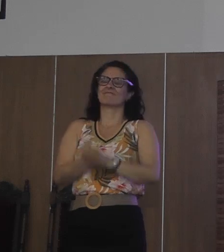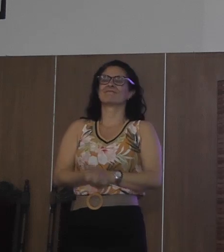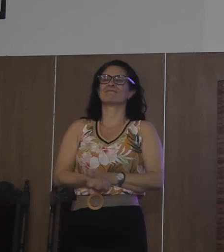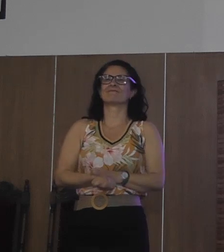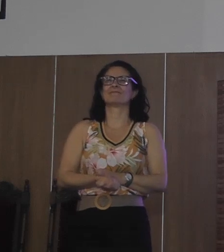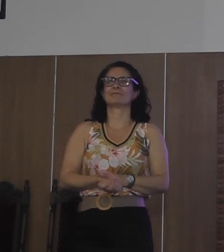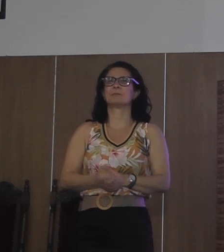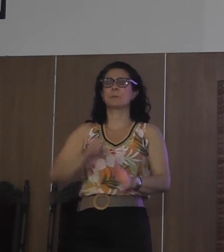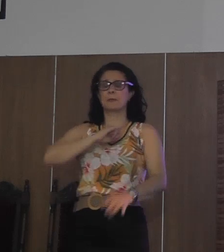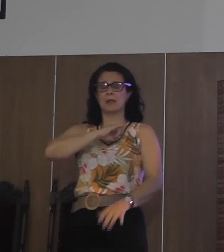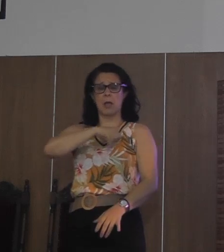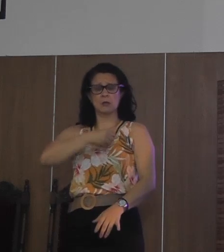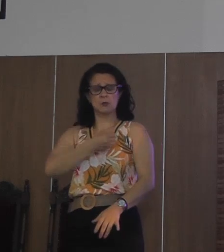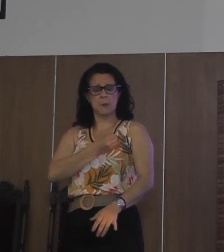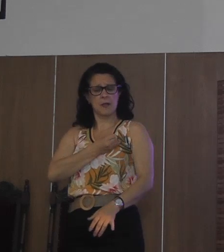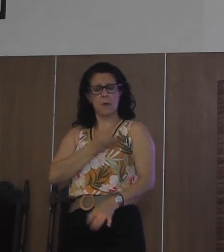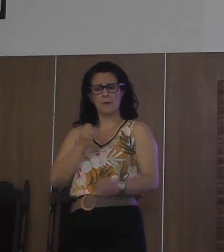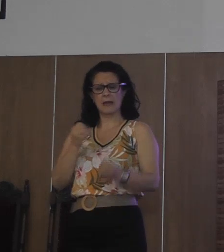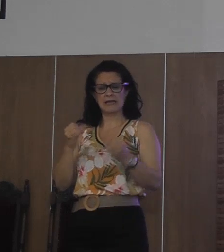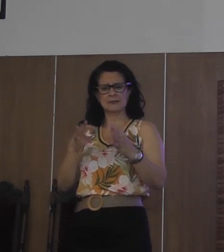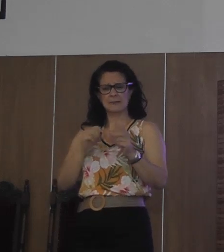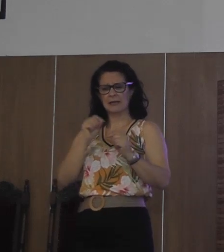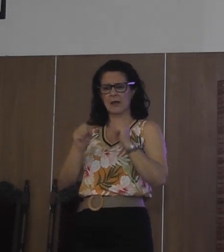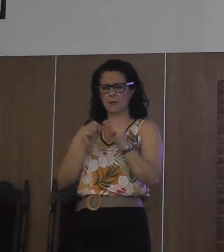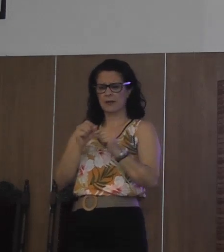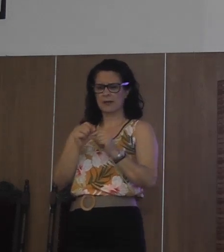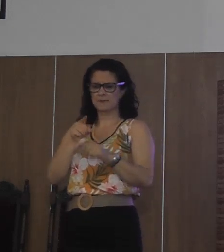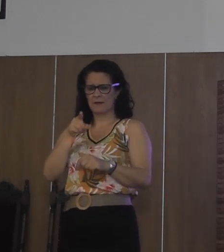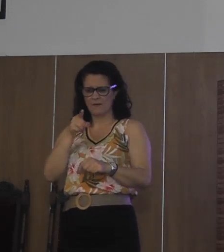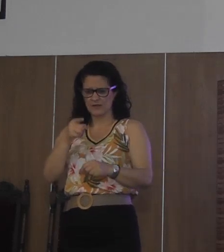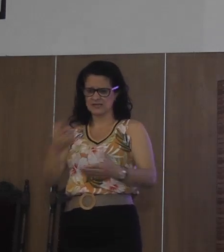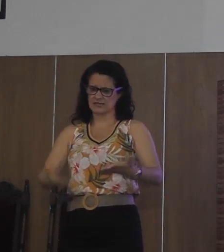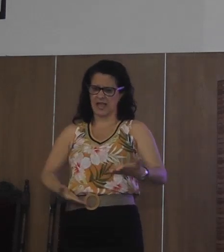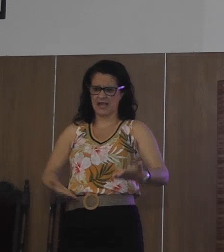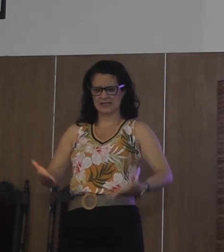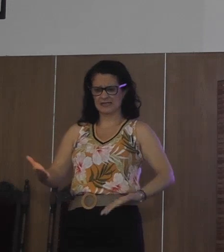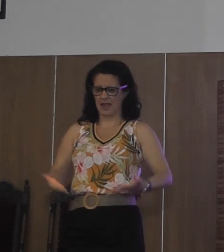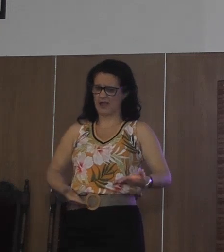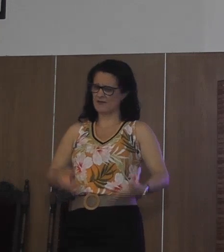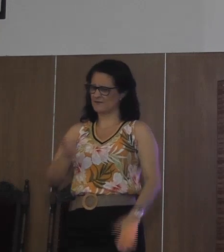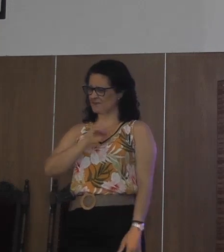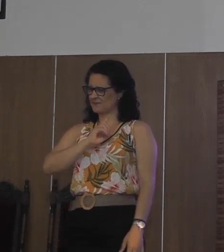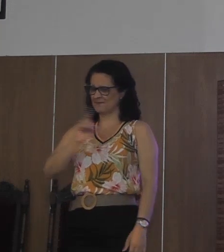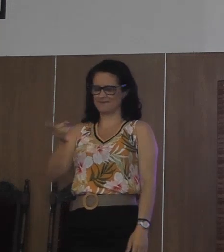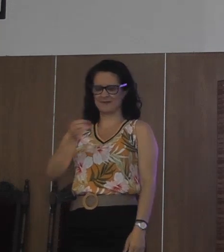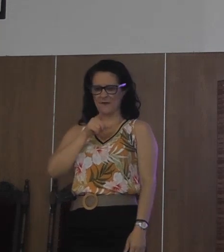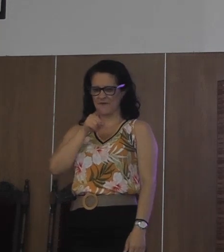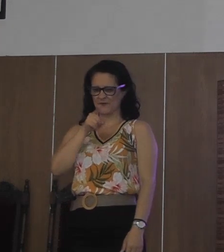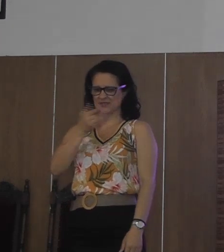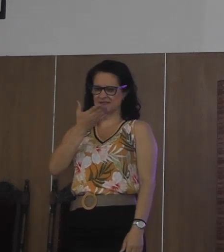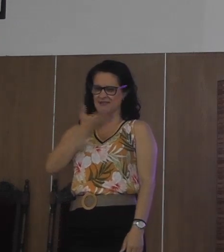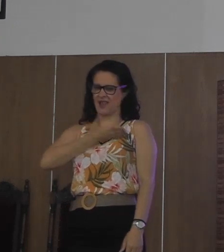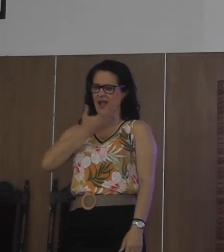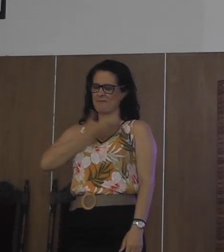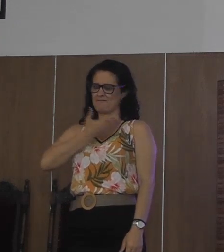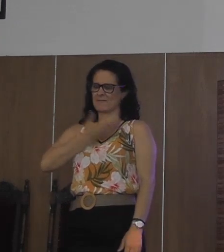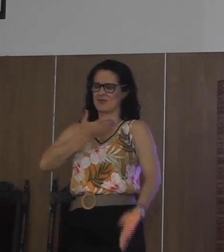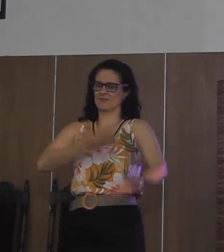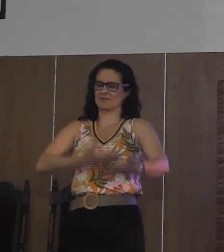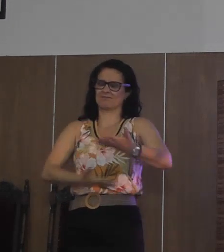Em João vai dizer que Jesus falou assim: já não chamarei vocês mais de servos, agora vocês serão meus